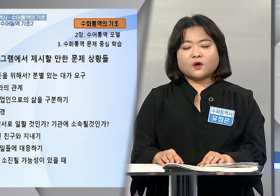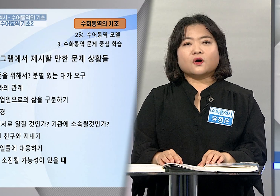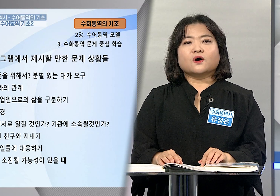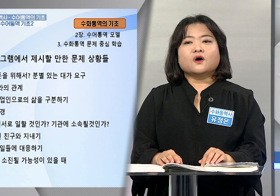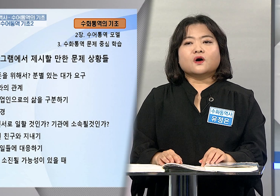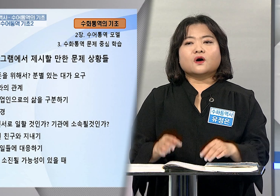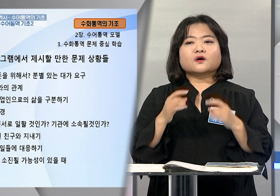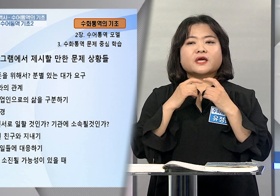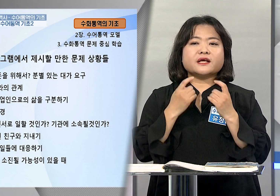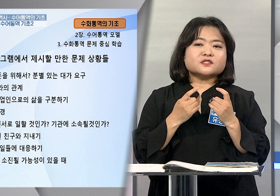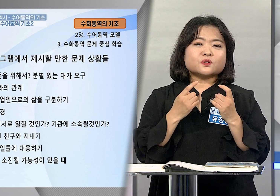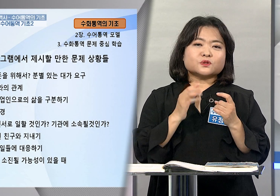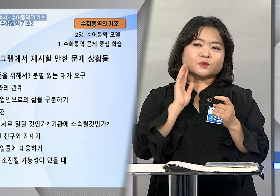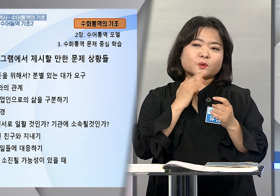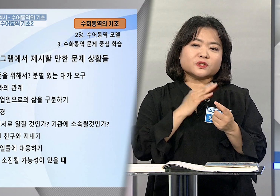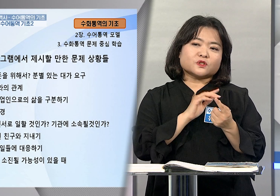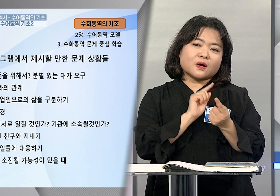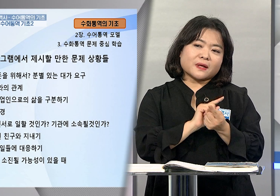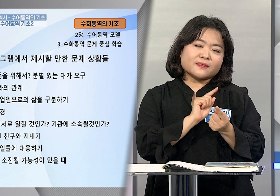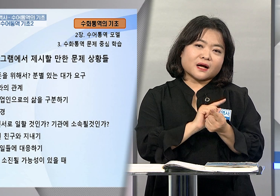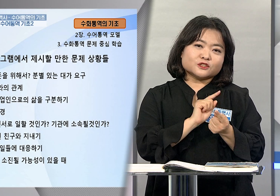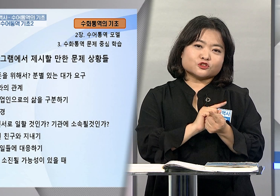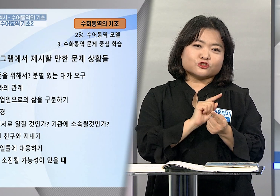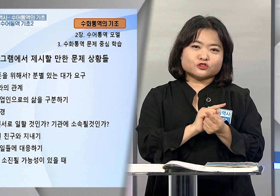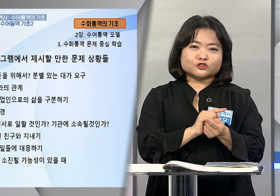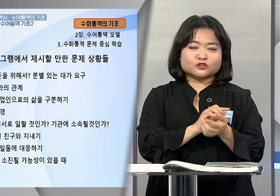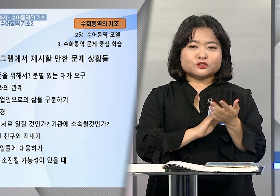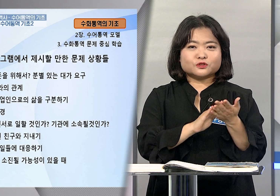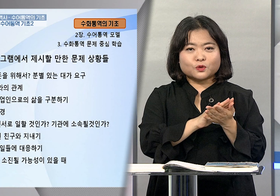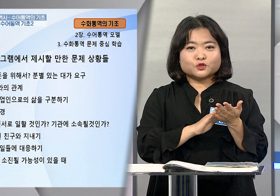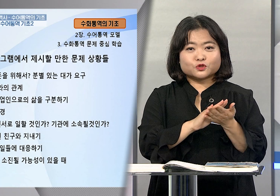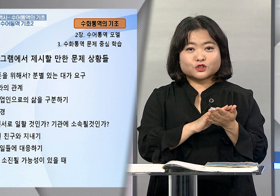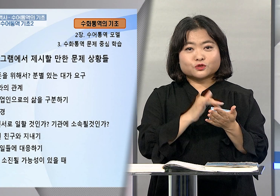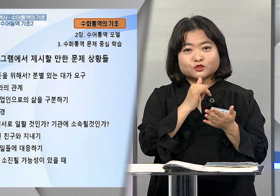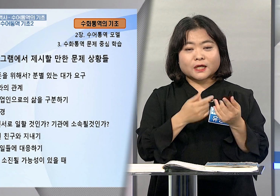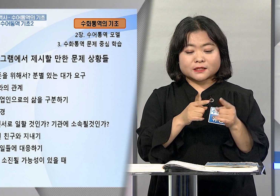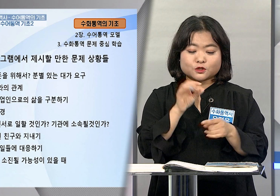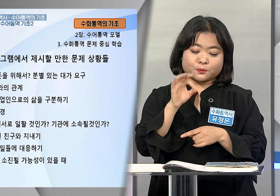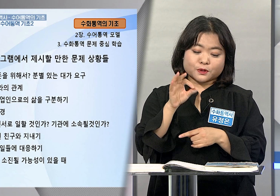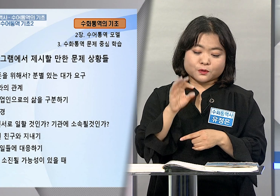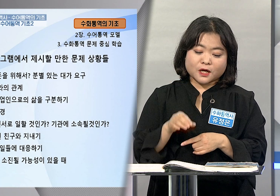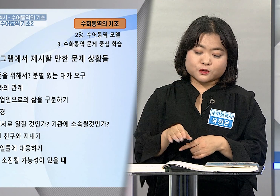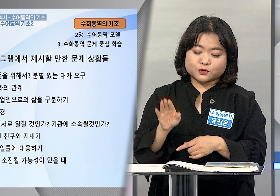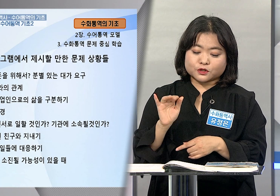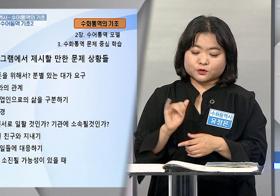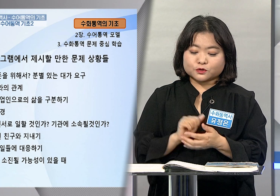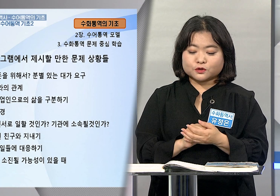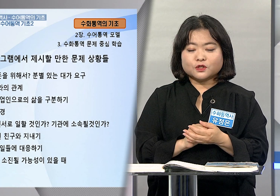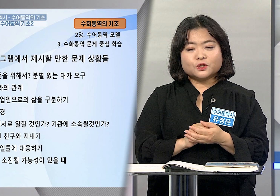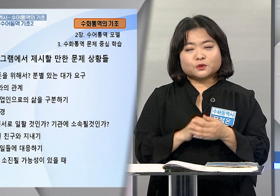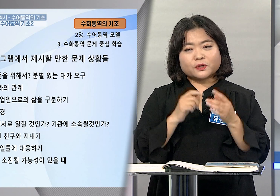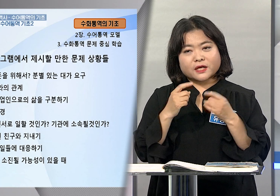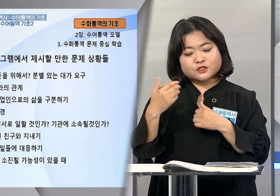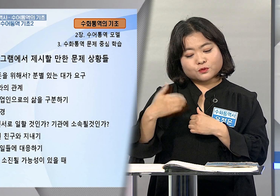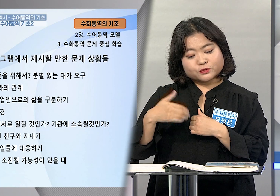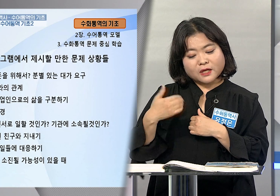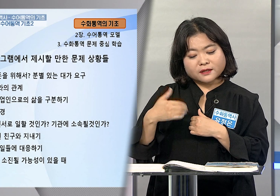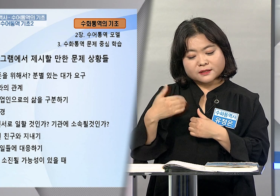여기서는요, 개인적으로 농인들과 만나가지고 놀 수도 있고, 같이 쇼핑도 갈 수도 있고, 또 개인적인 부탁을